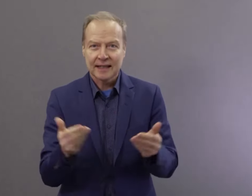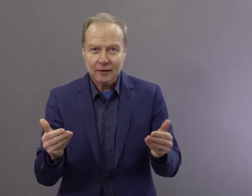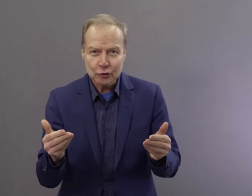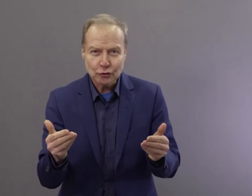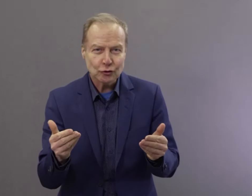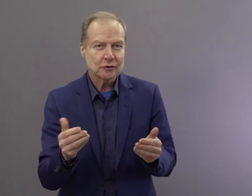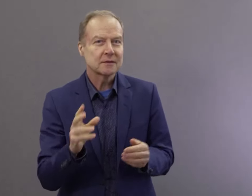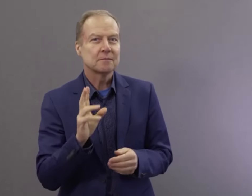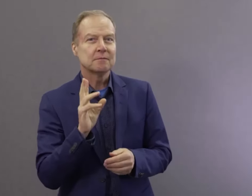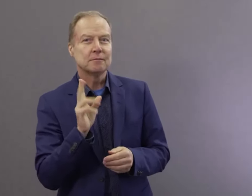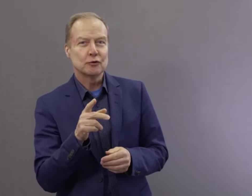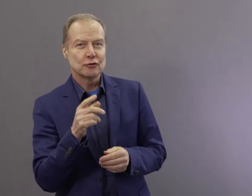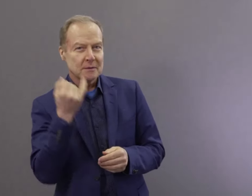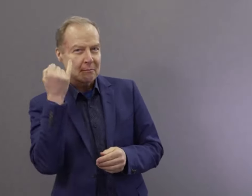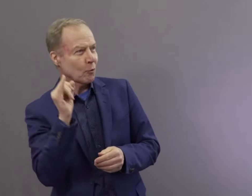Okei.